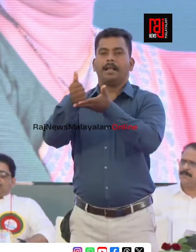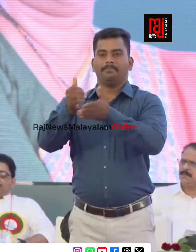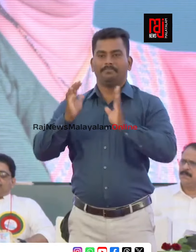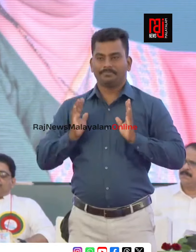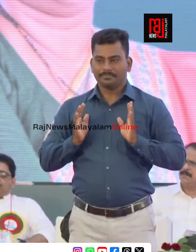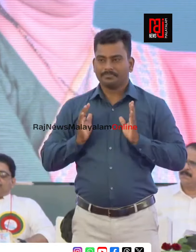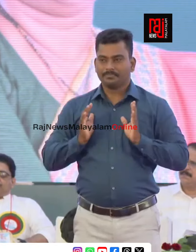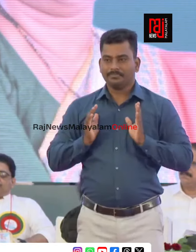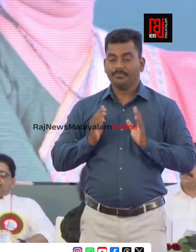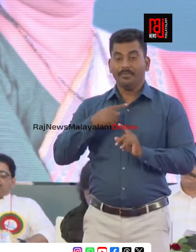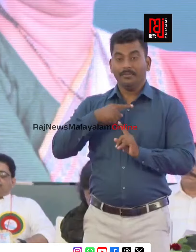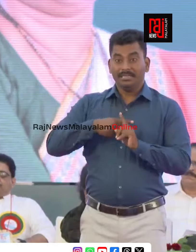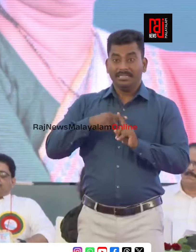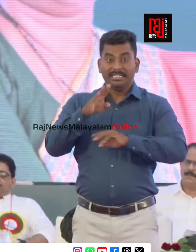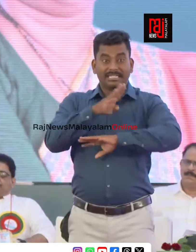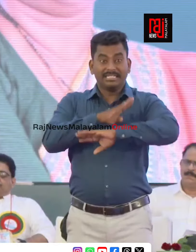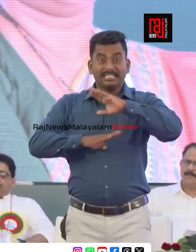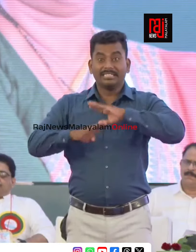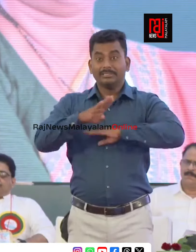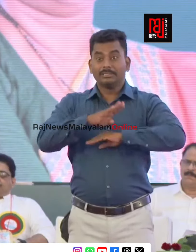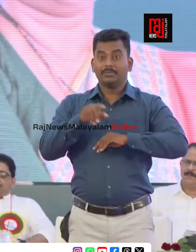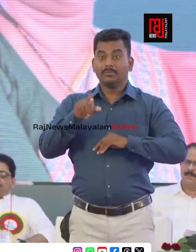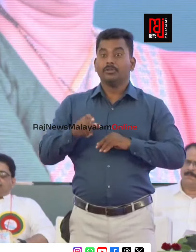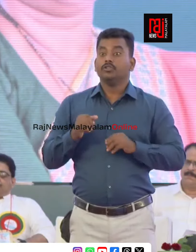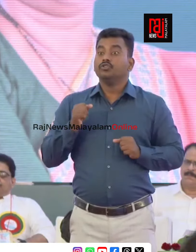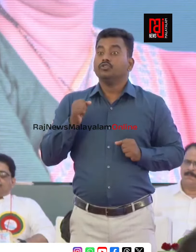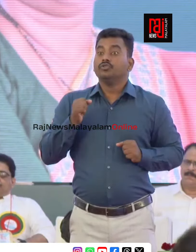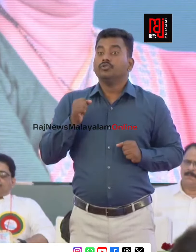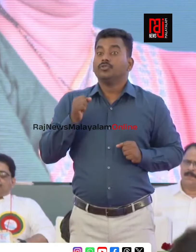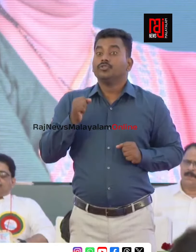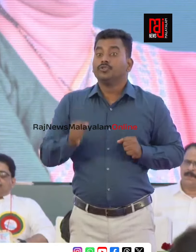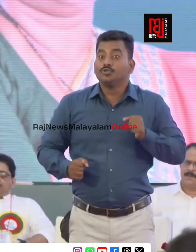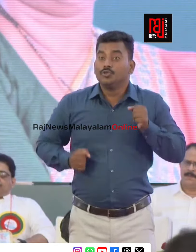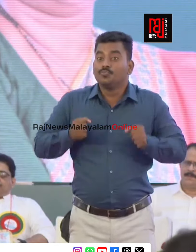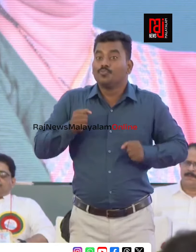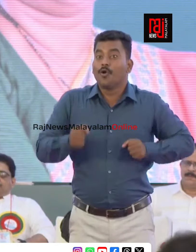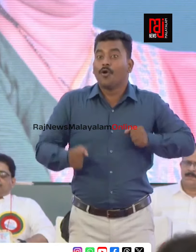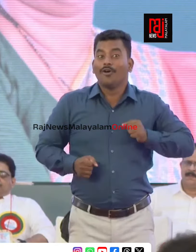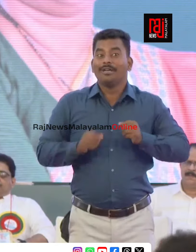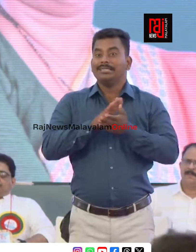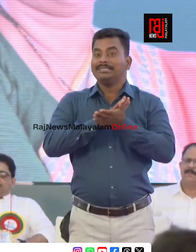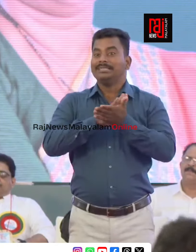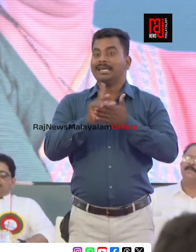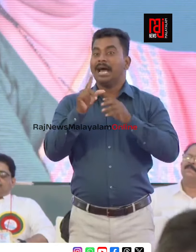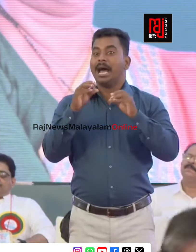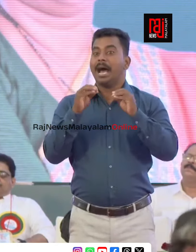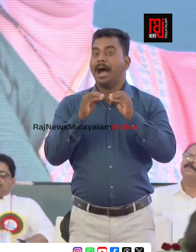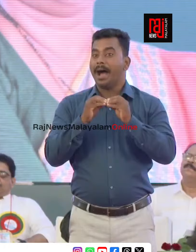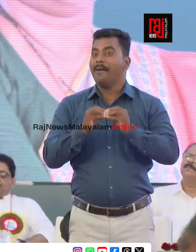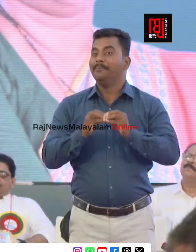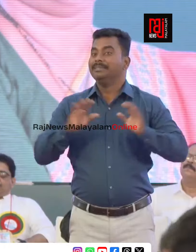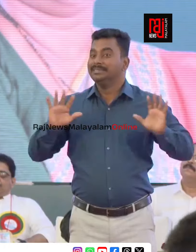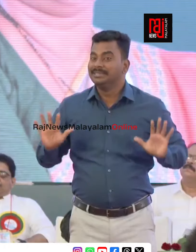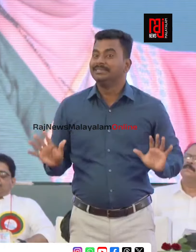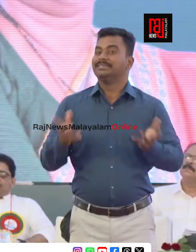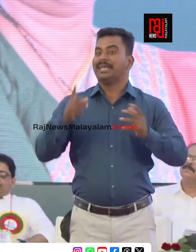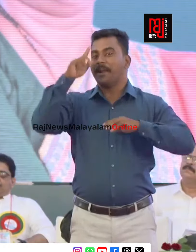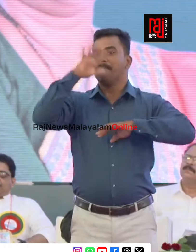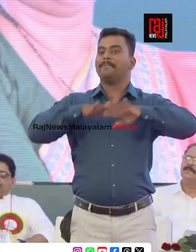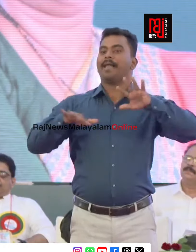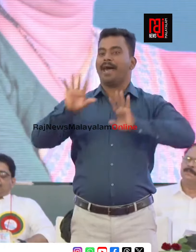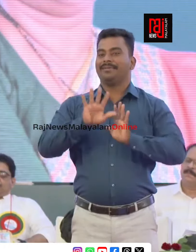ഭിന്നശേഷിക്കാർക്കായി ഒരു സ്പോർട്സ് അക്കാദമി സ്ഥാപിക്കാൻ ആലോചനയുണ്ട്. അത്